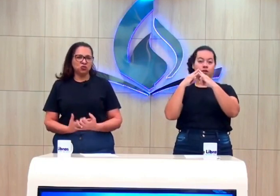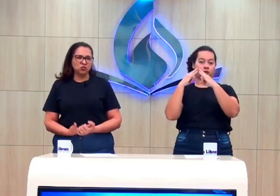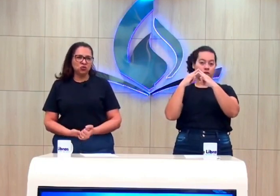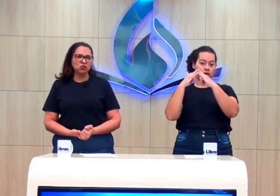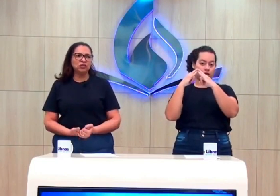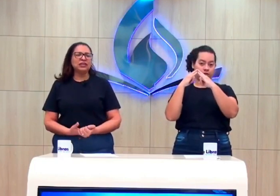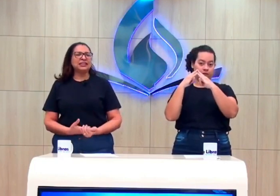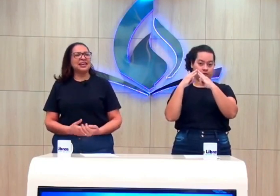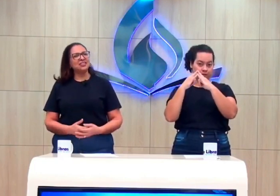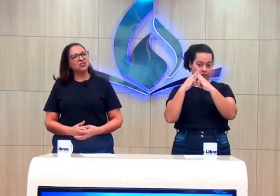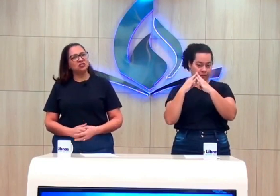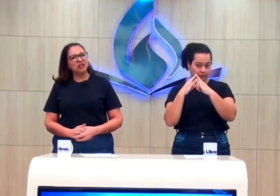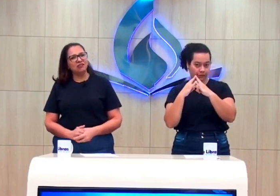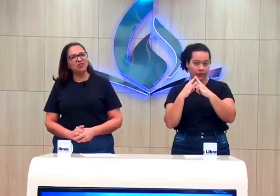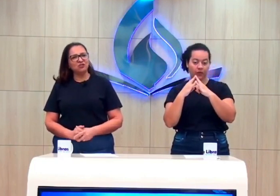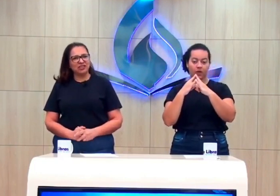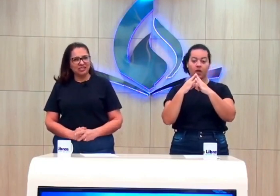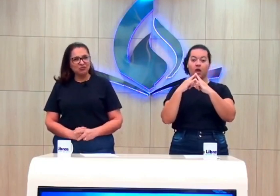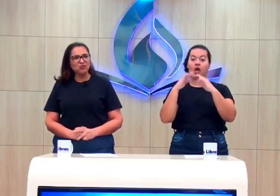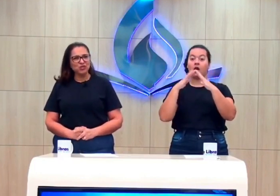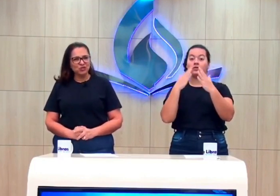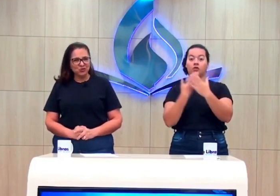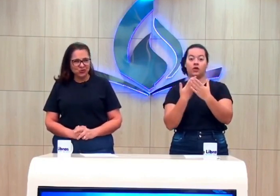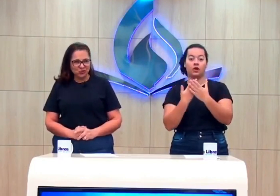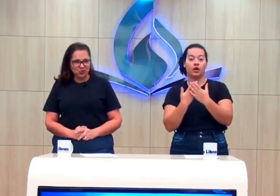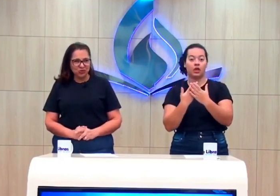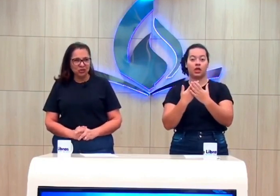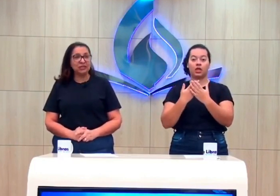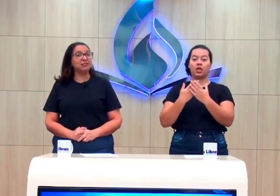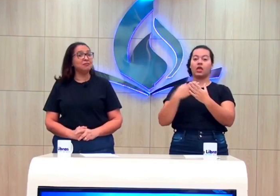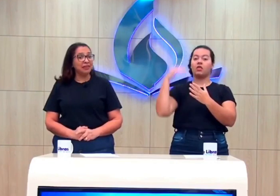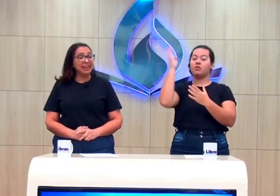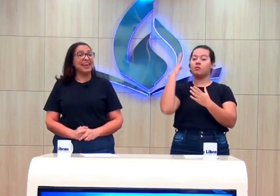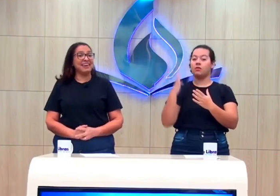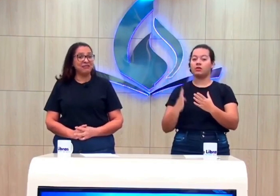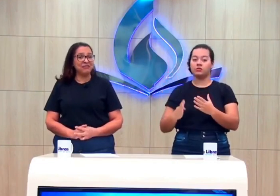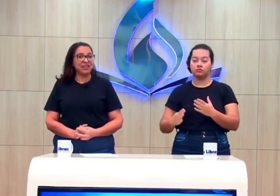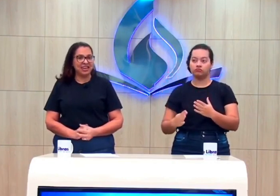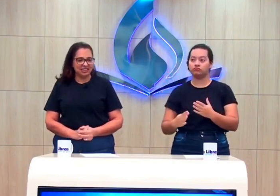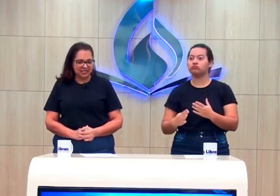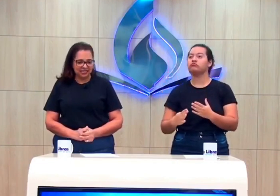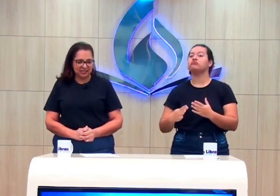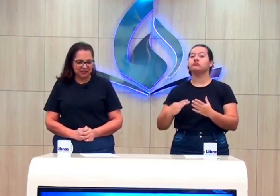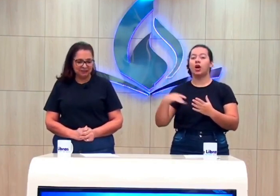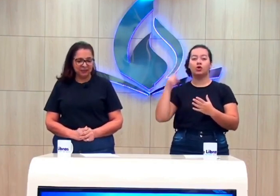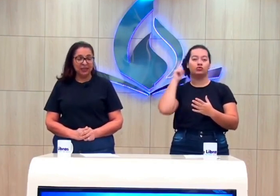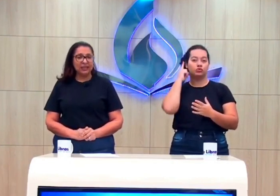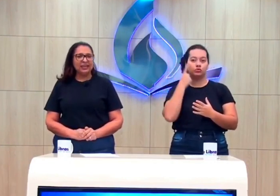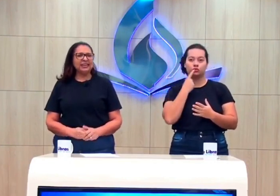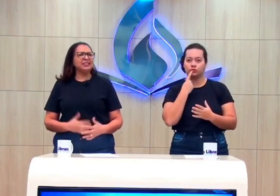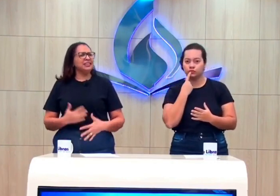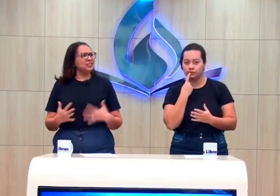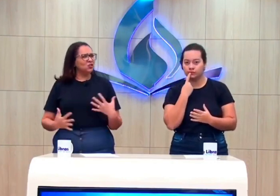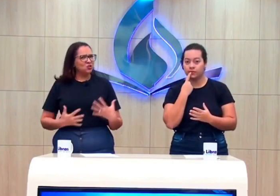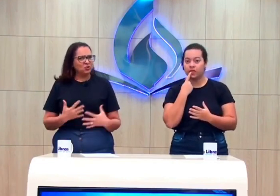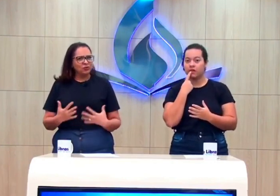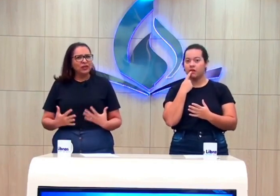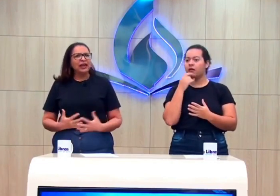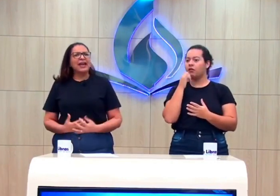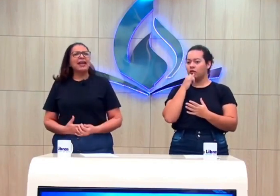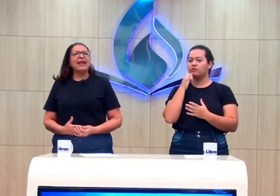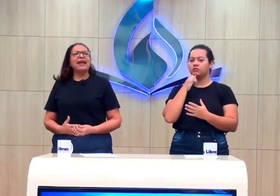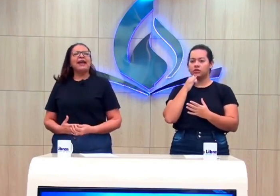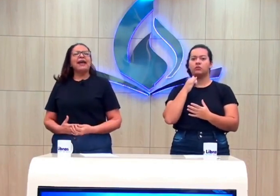o Instituto Nacional de Educação de Surdos, que também é referência. E